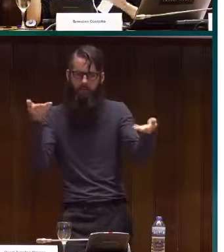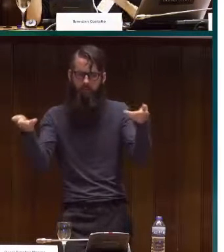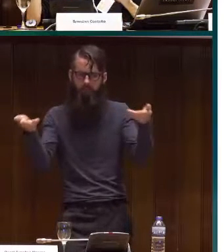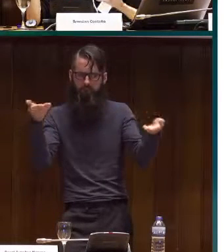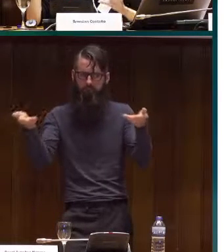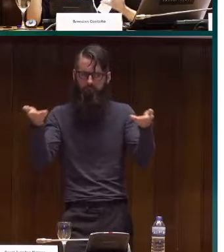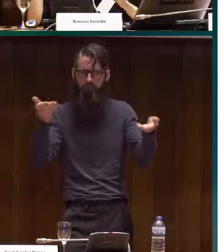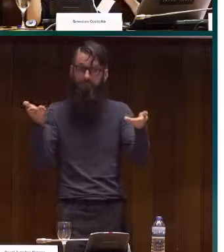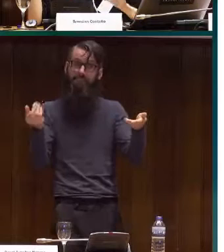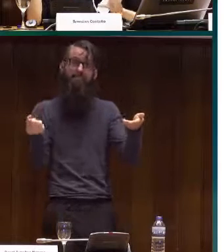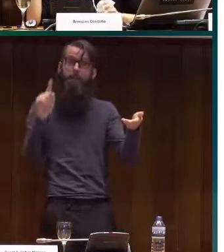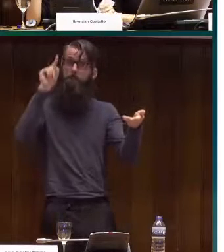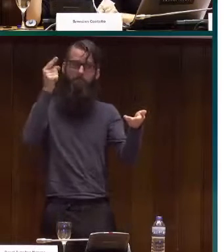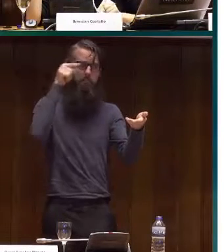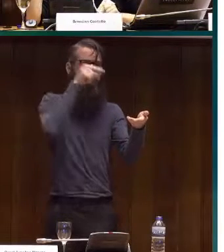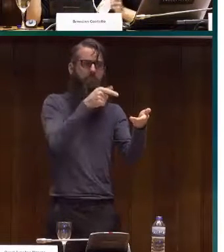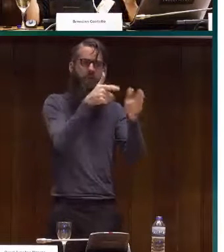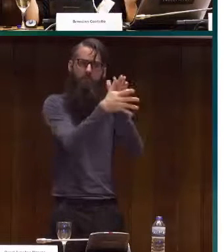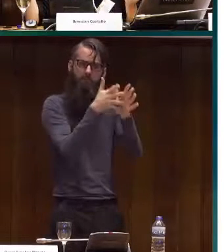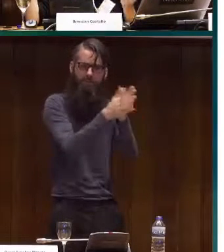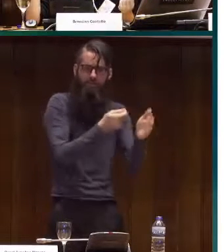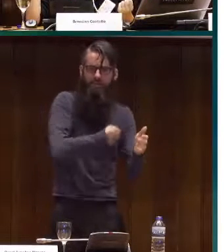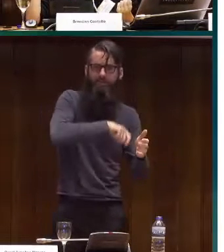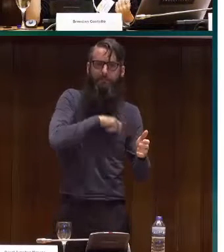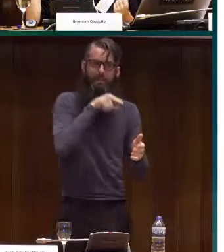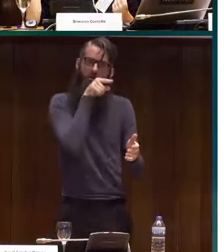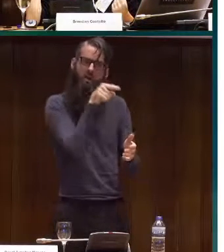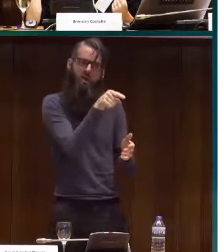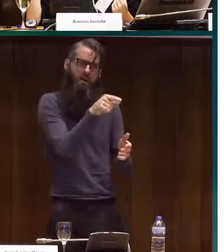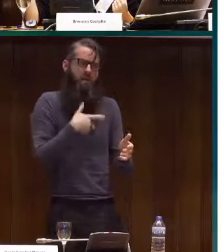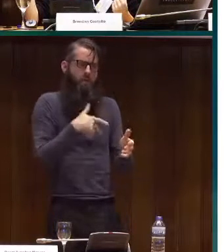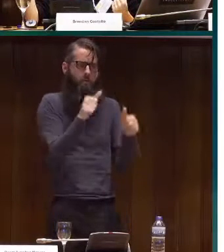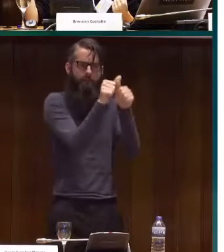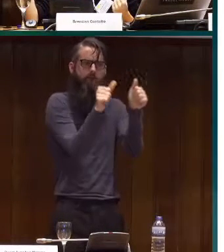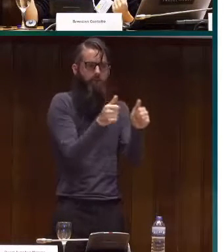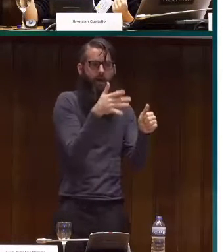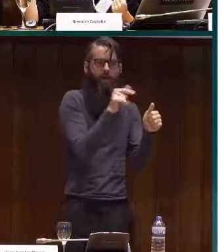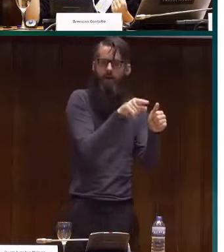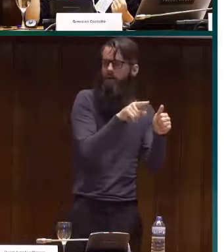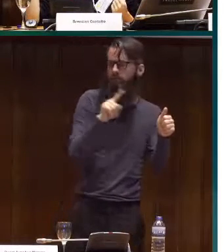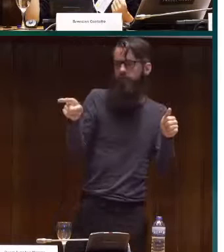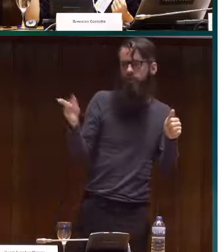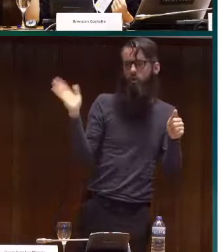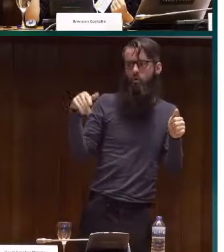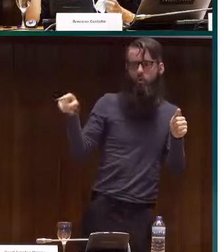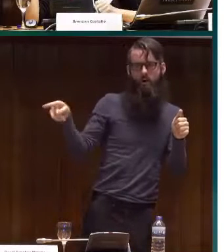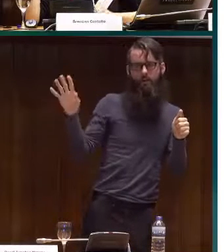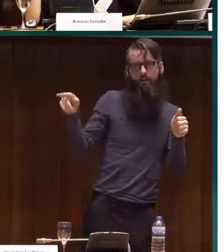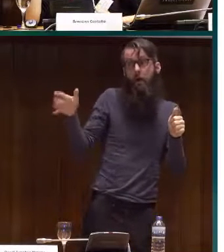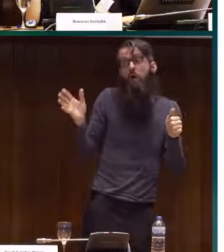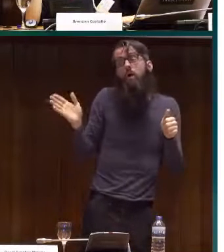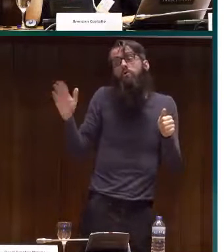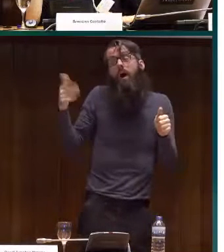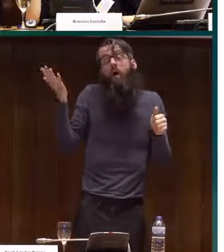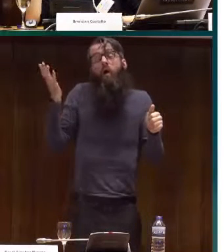que ambas lenguas de signos tienen un uso distintivo. En lengua de signos española, el pronombre